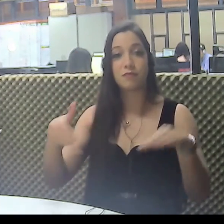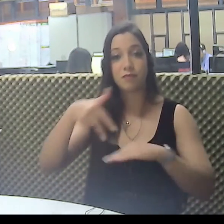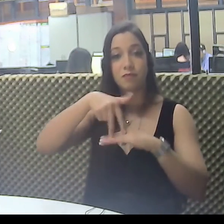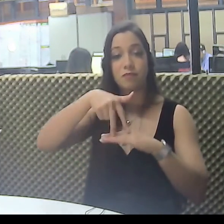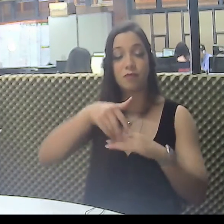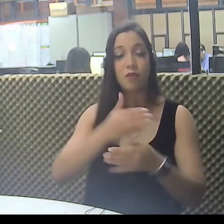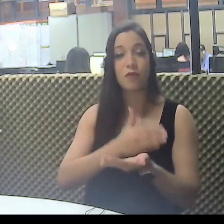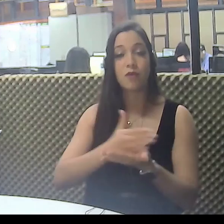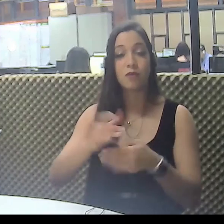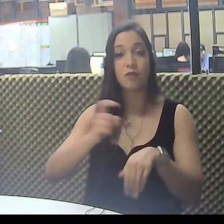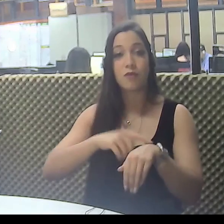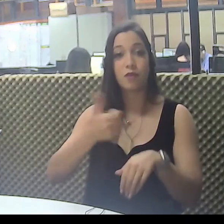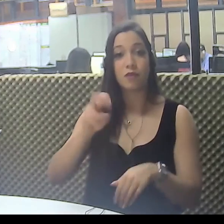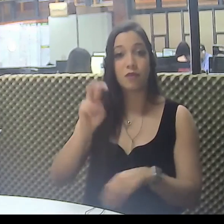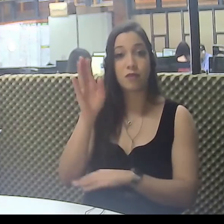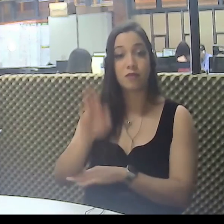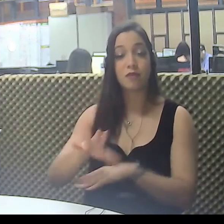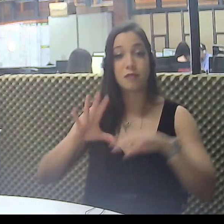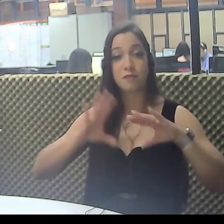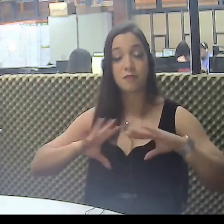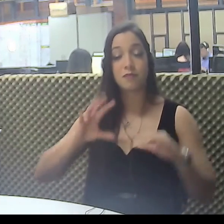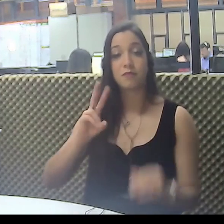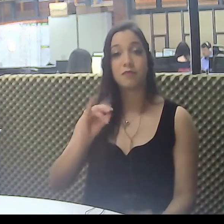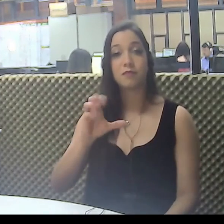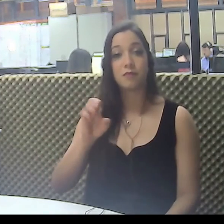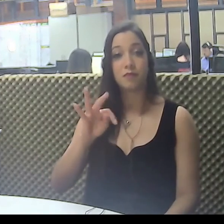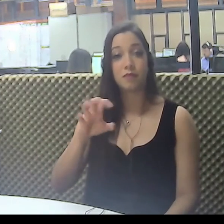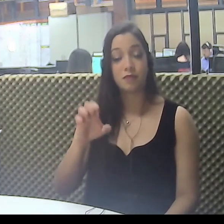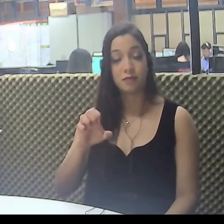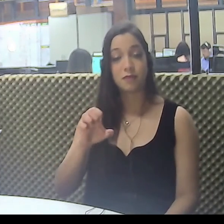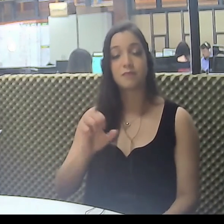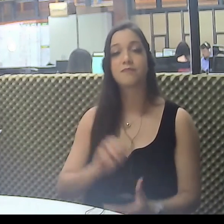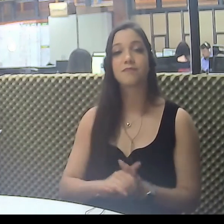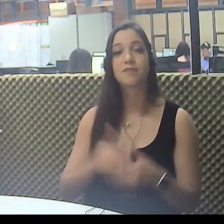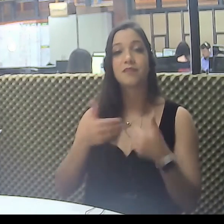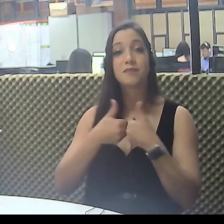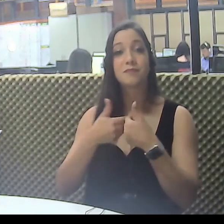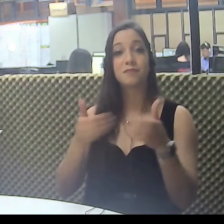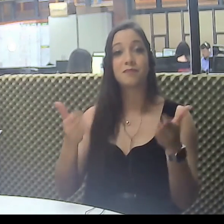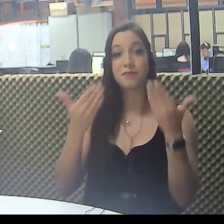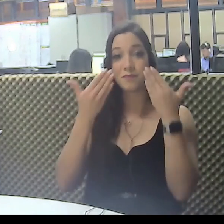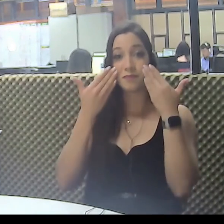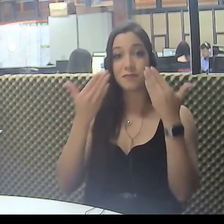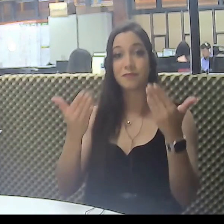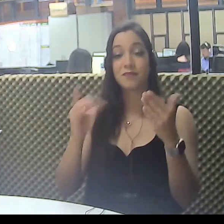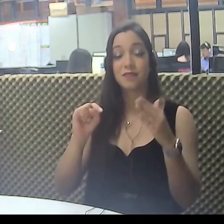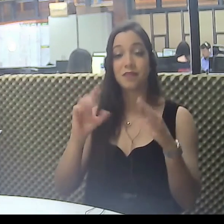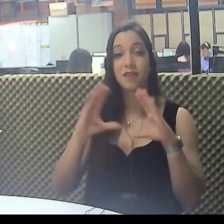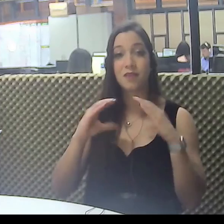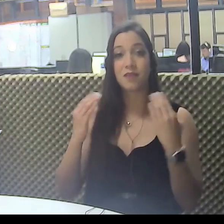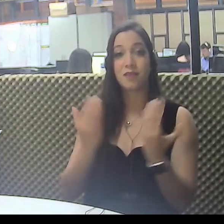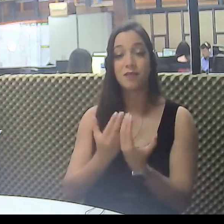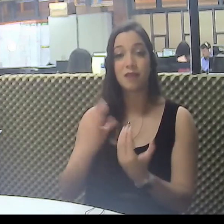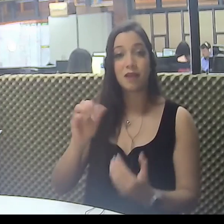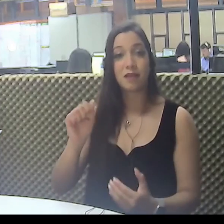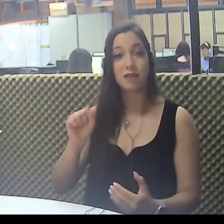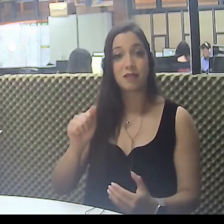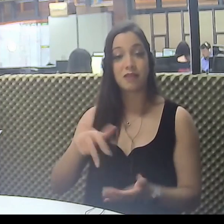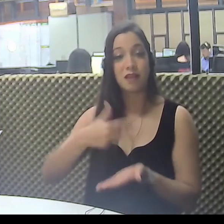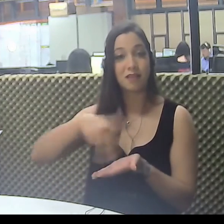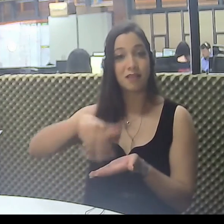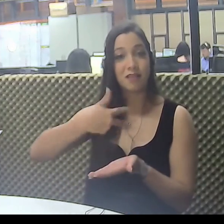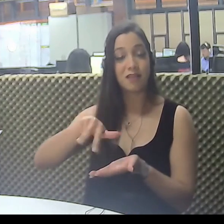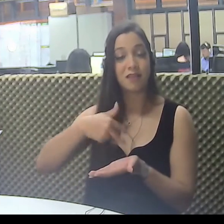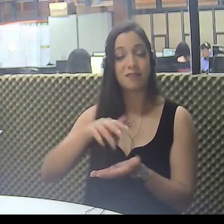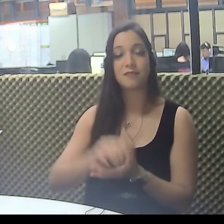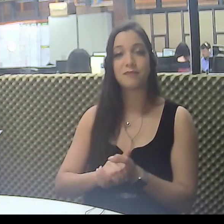das 15h na Praça Vicente de Paula Goulart. Quem abre as apresentações é a comunidade Casa com Hip Hop.